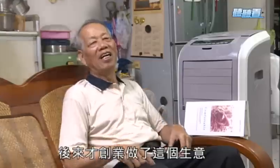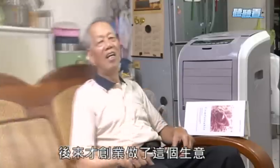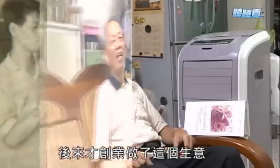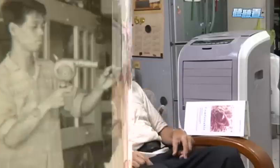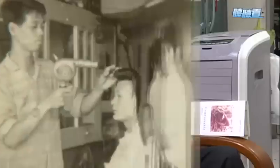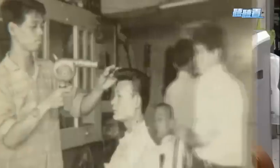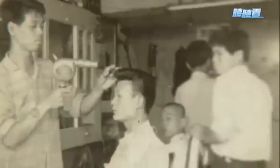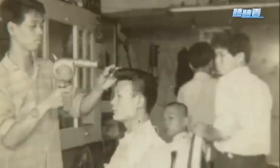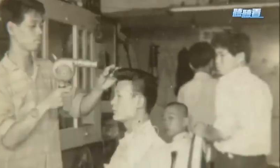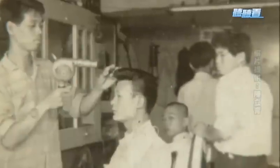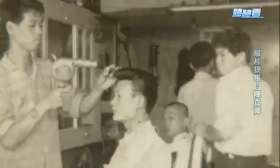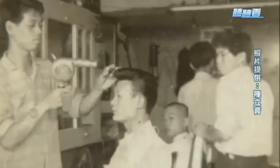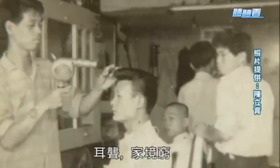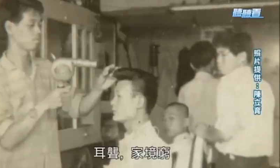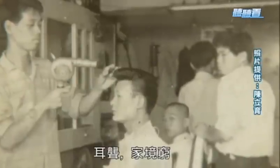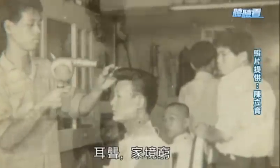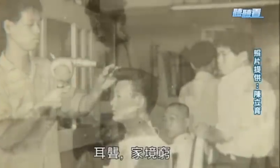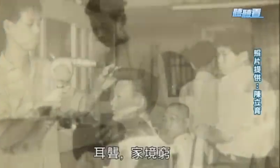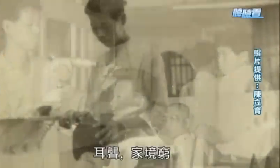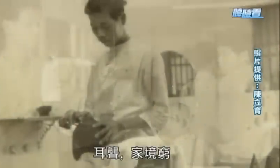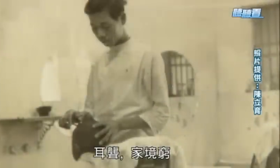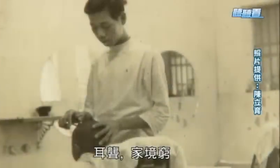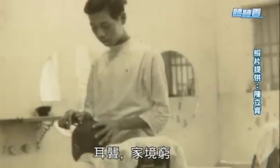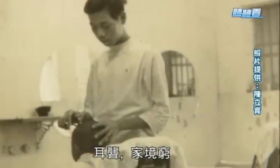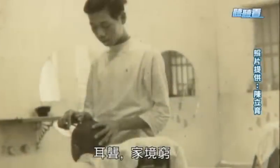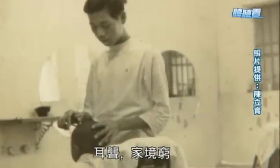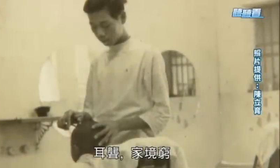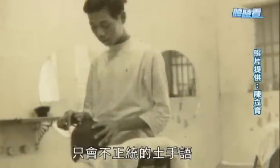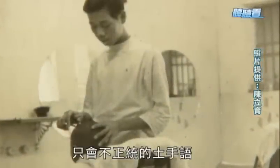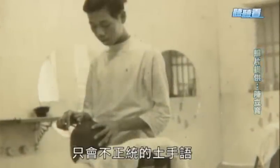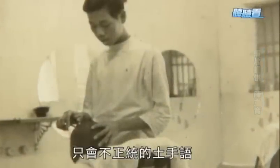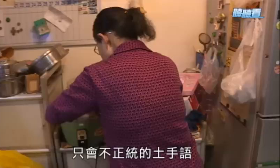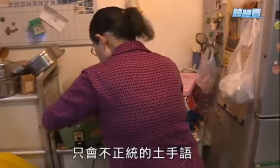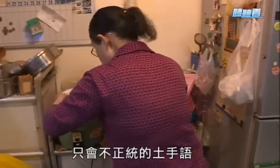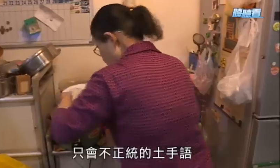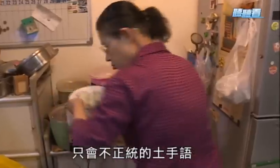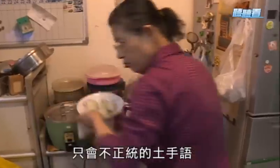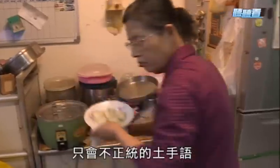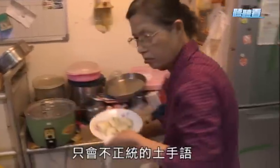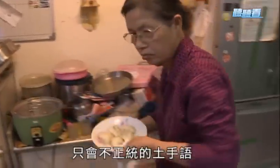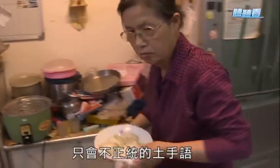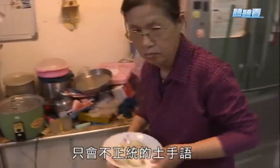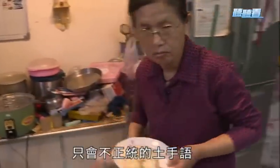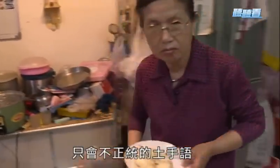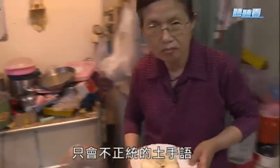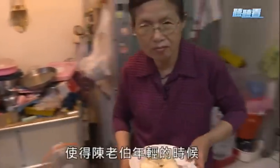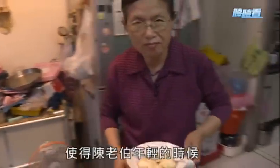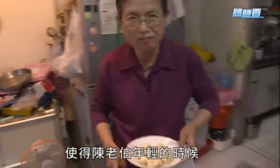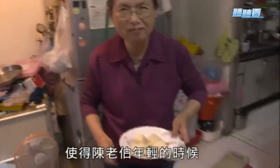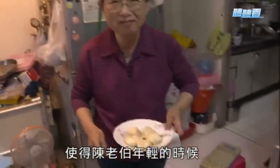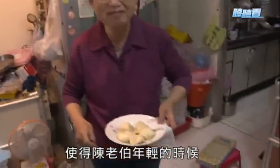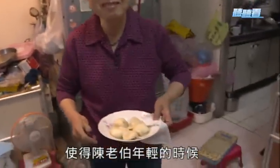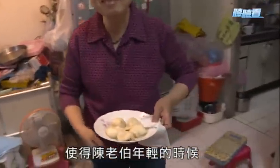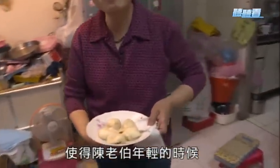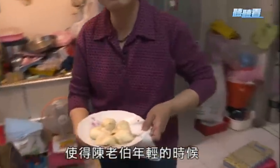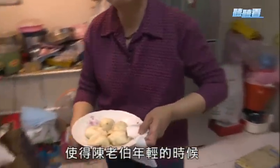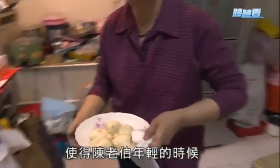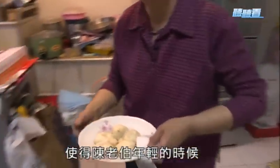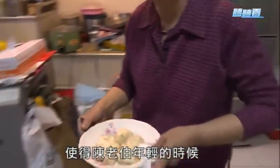生意。耳聋，家境穷，只会不正统的土手语，使得陈老伯年轻的时候